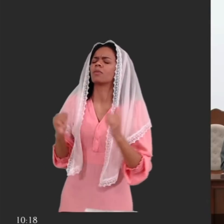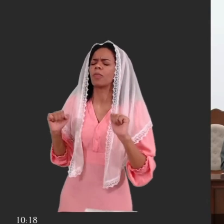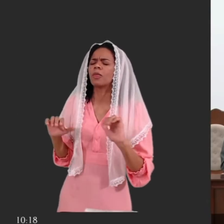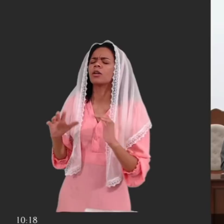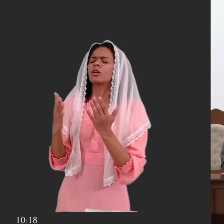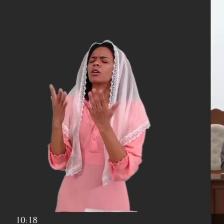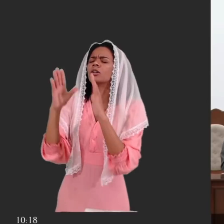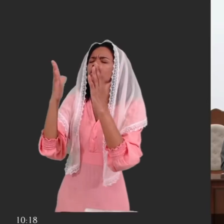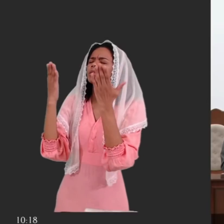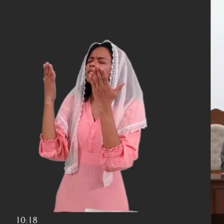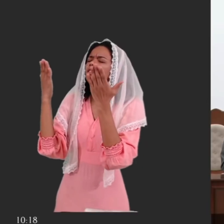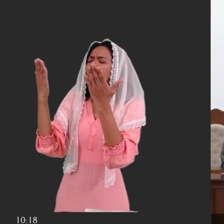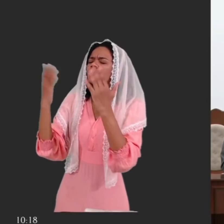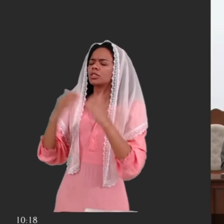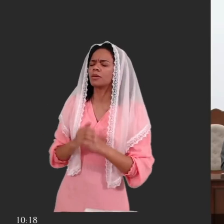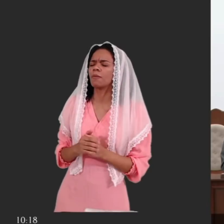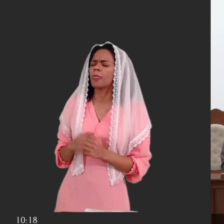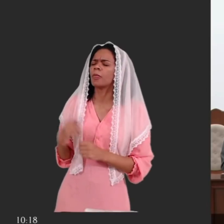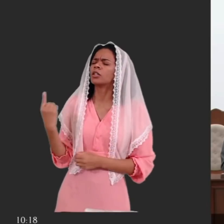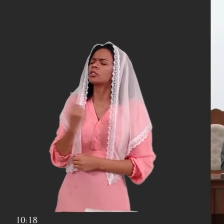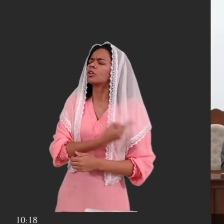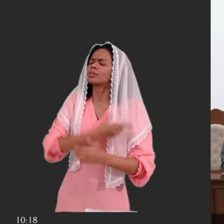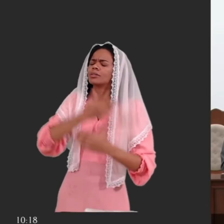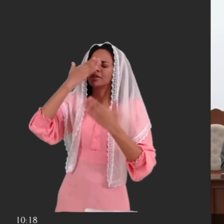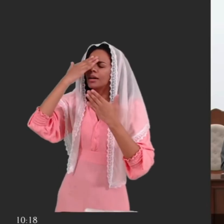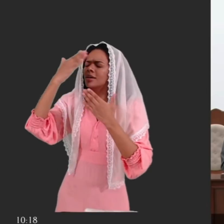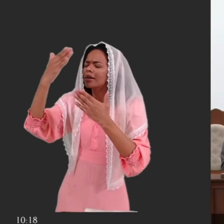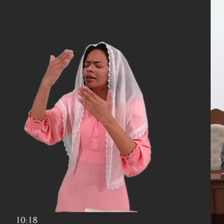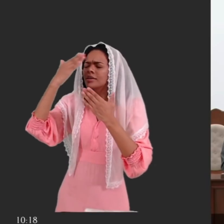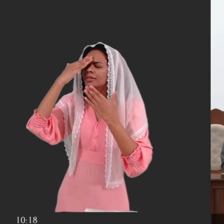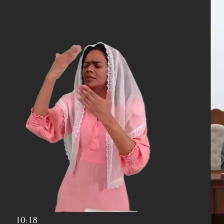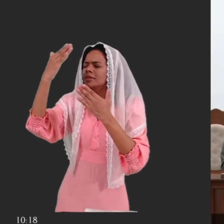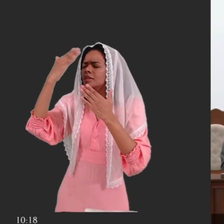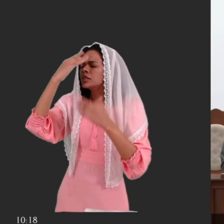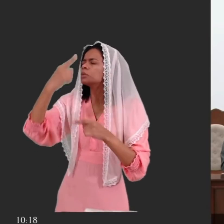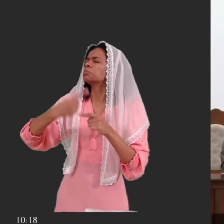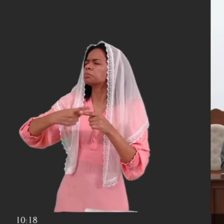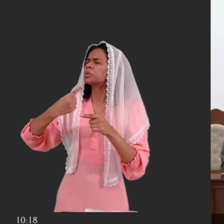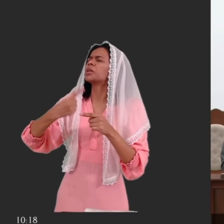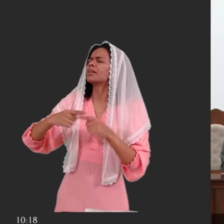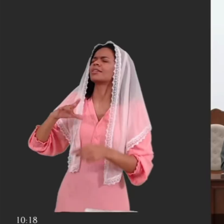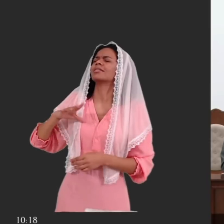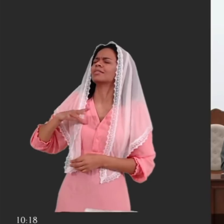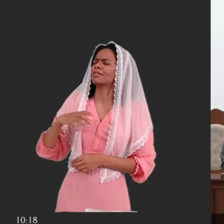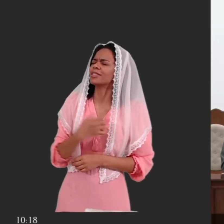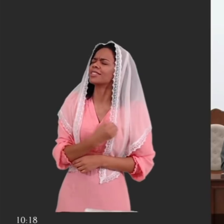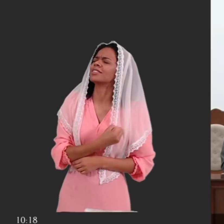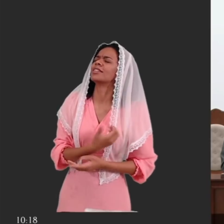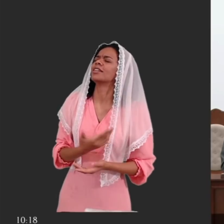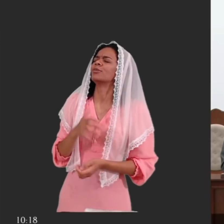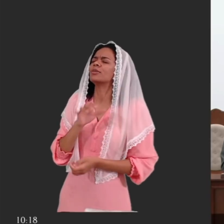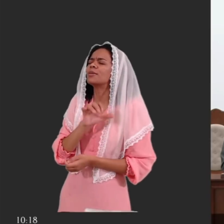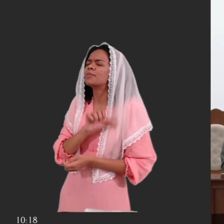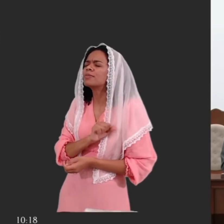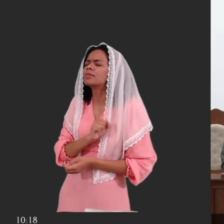nome, agradecendo sempre, ó Deus, a nossa salvação, o teu amor, a tua